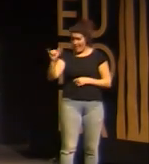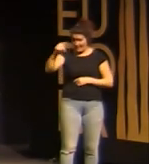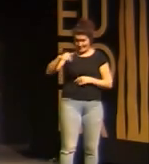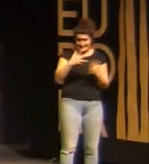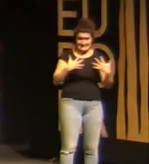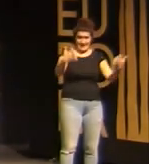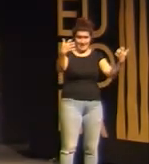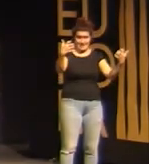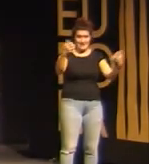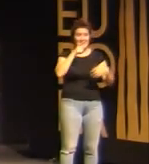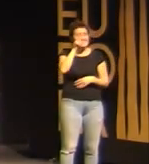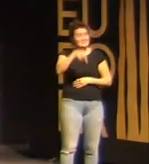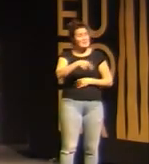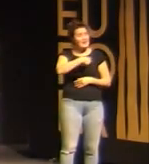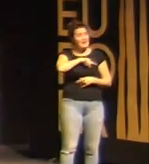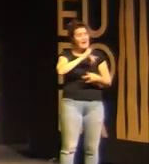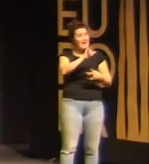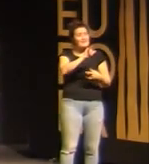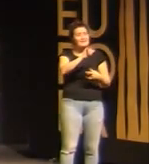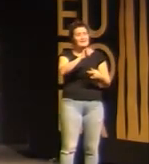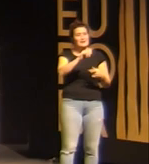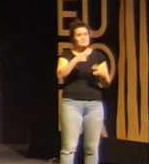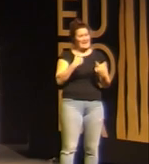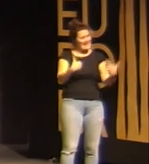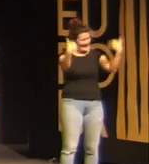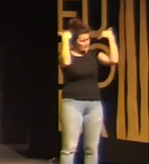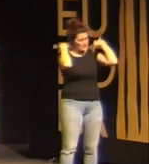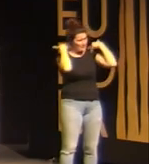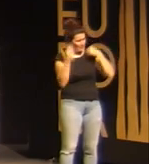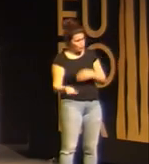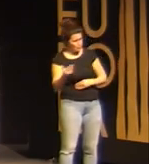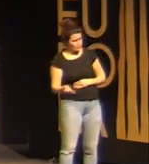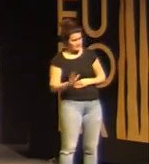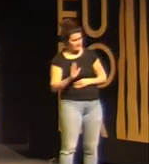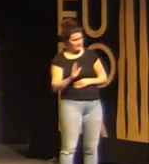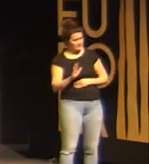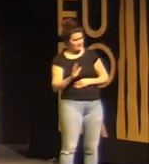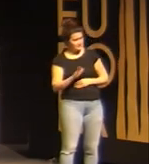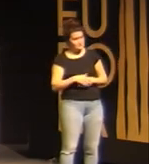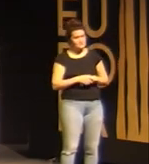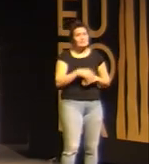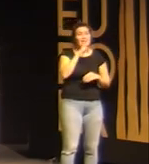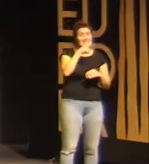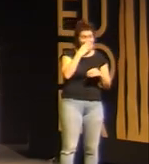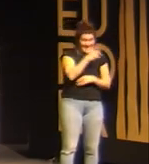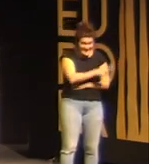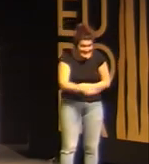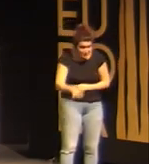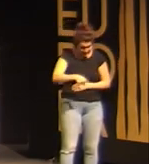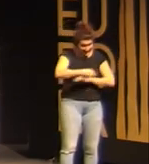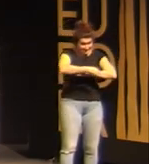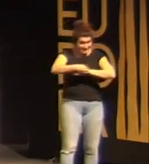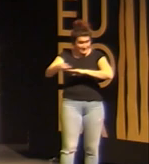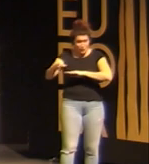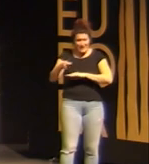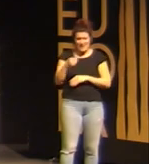tenemos todos los que estamos tenemos una responsabilidad importante y es que los peques de vitoria que menos